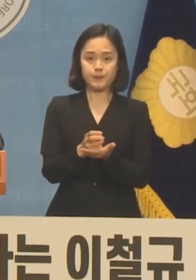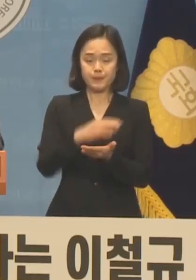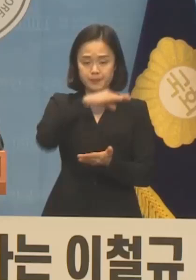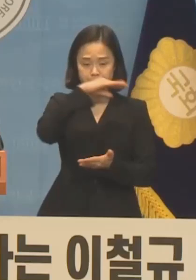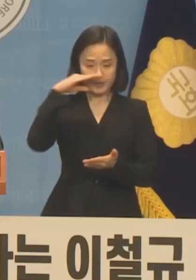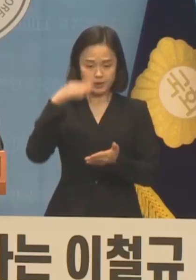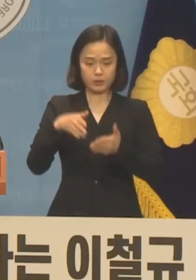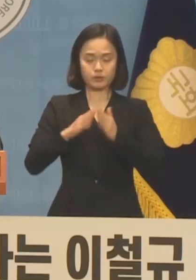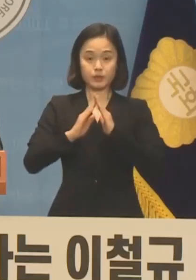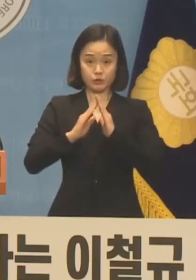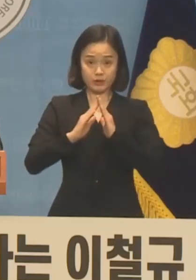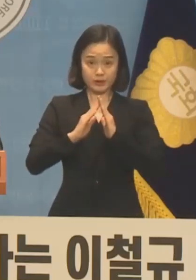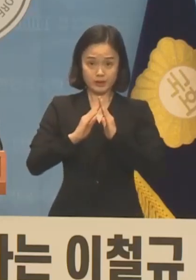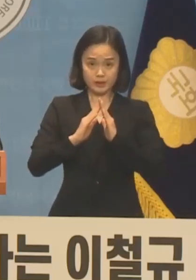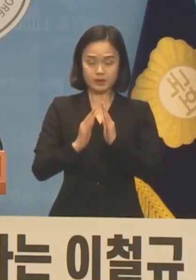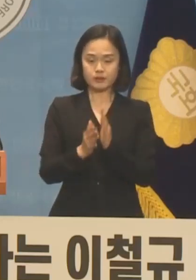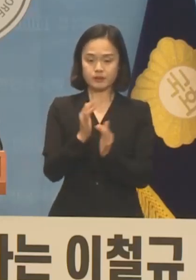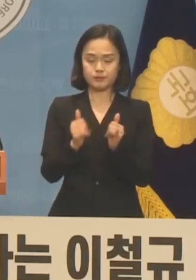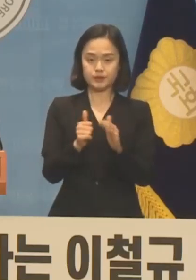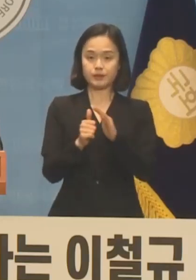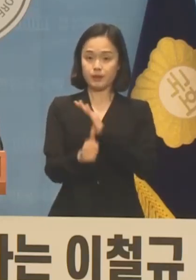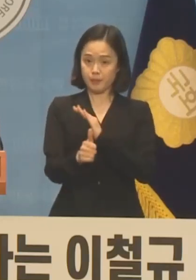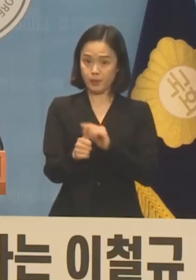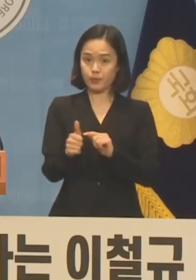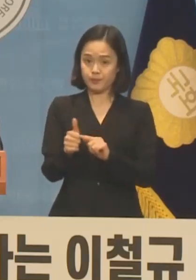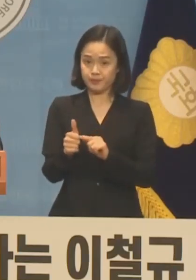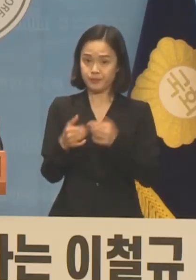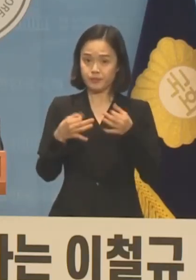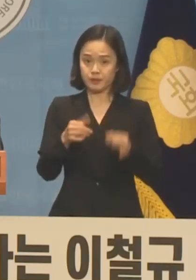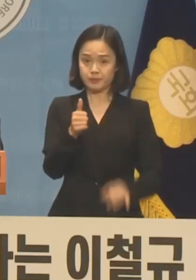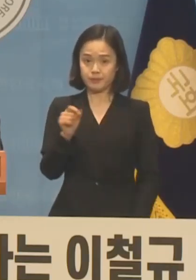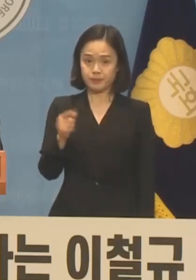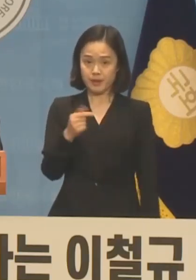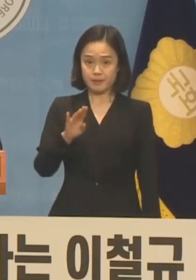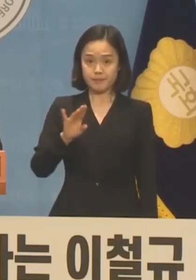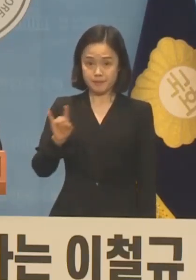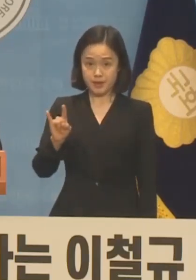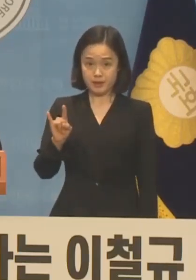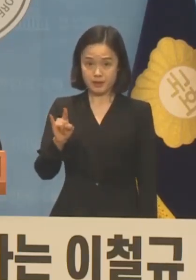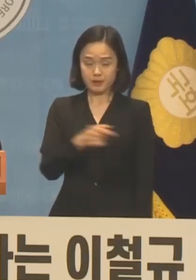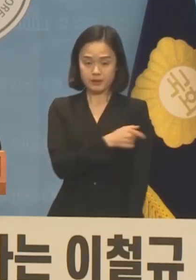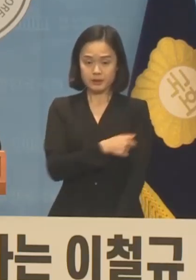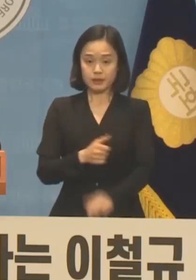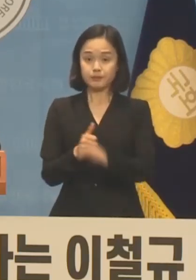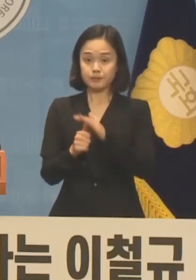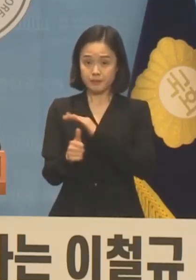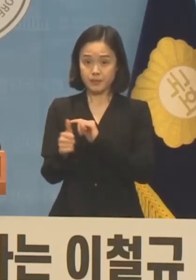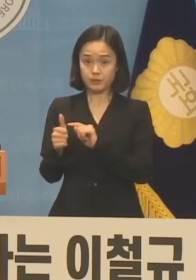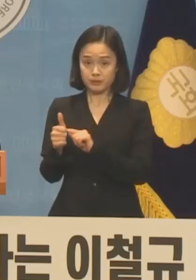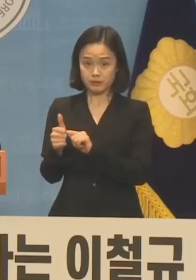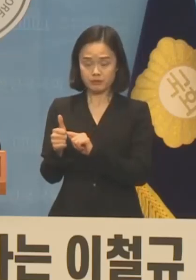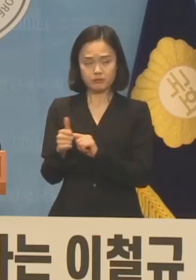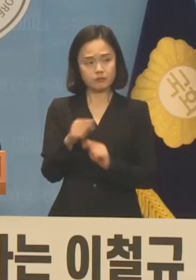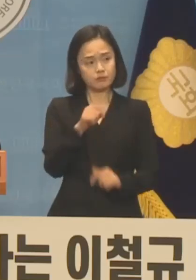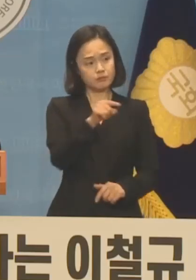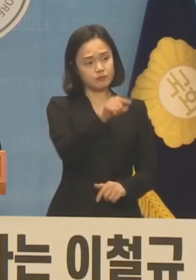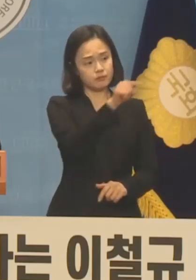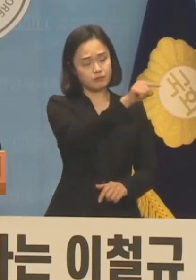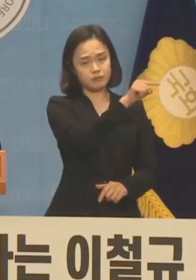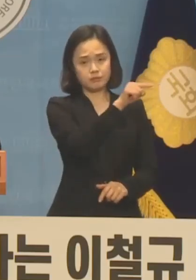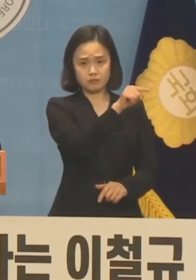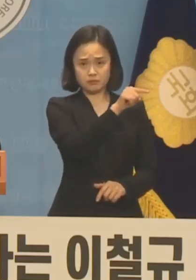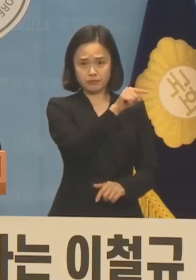김한매 상임대표님께서 이와 관련된 고발을 하고자 하는 기자회견을 하게 됩니다. 우선